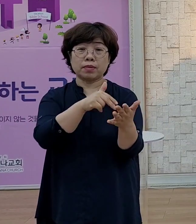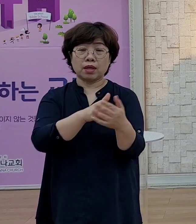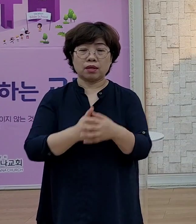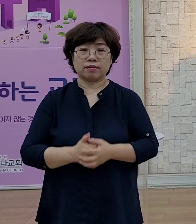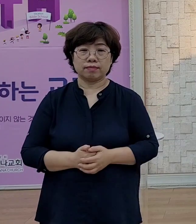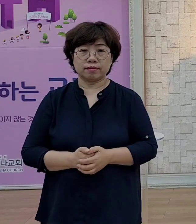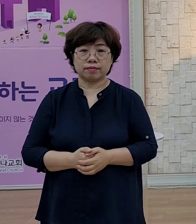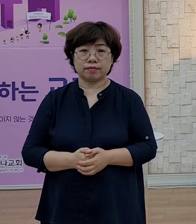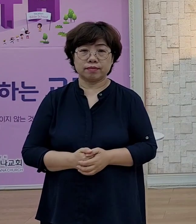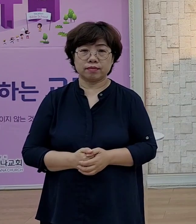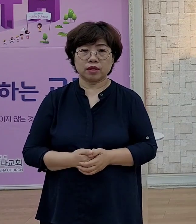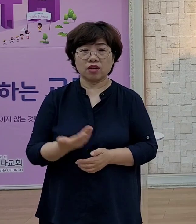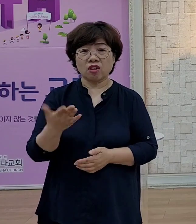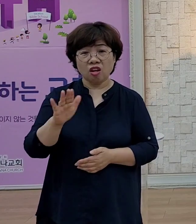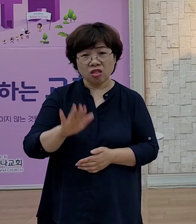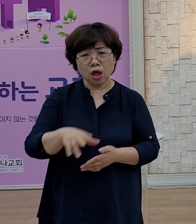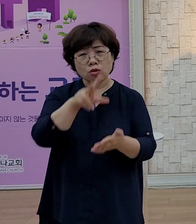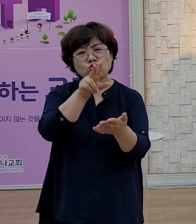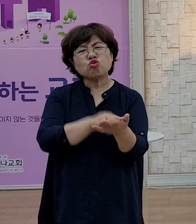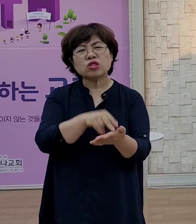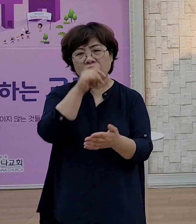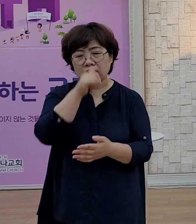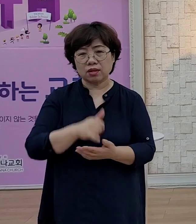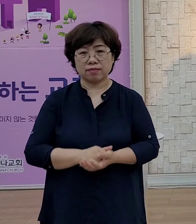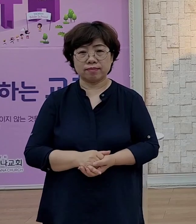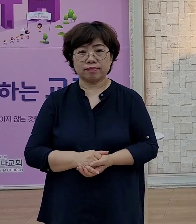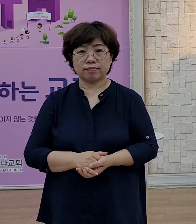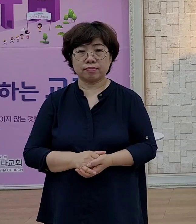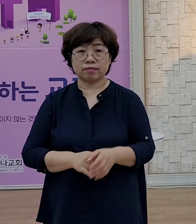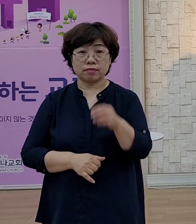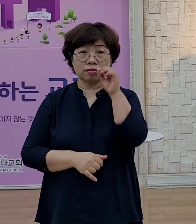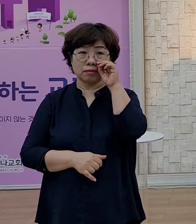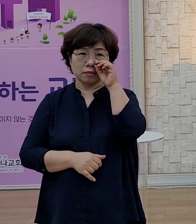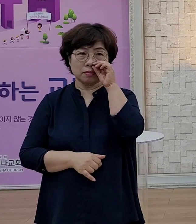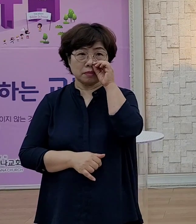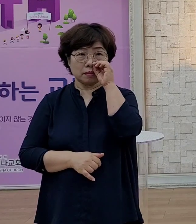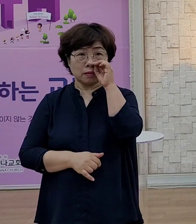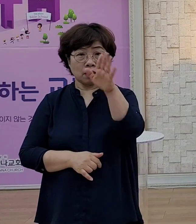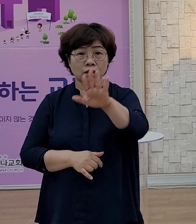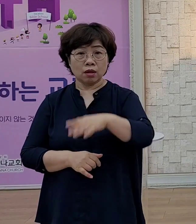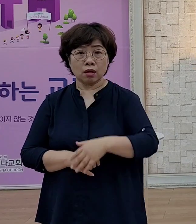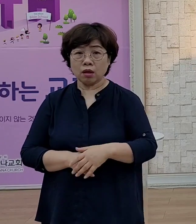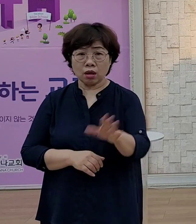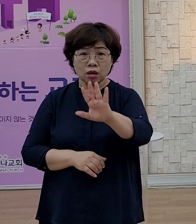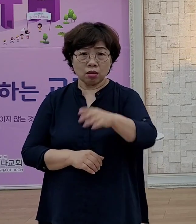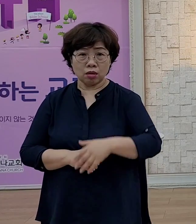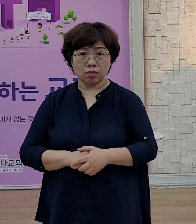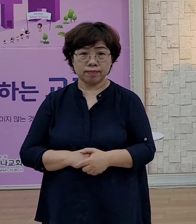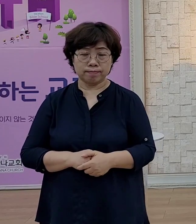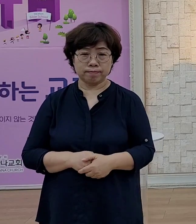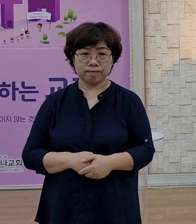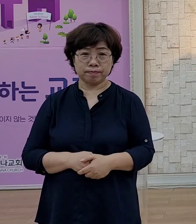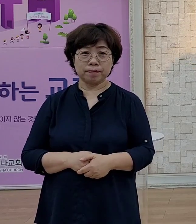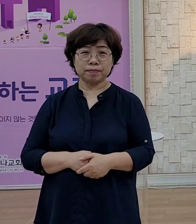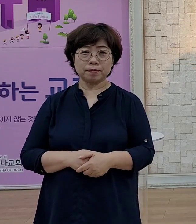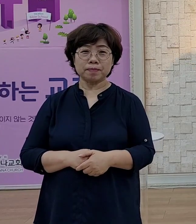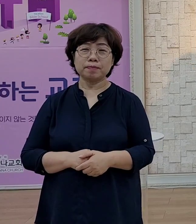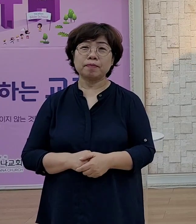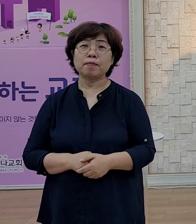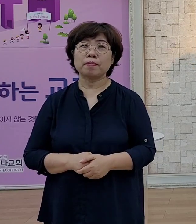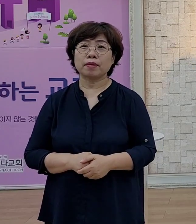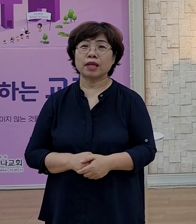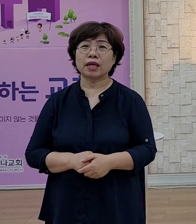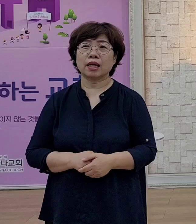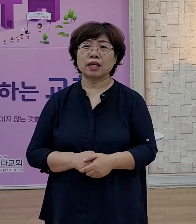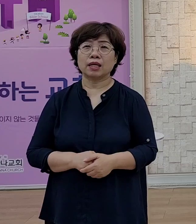그런데 문제는 이게 아니에요. 여러분 이 야고보는 왜 이